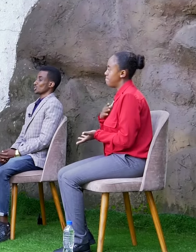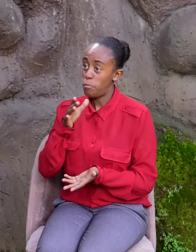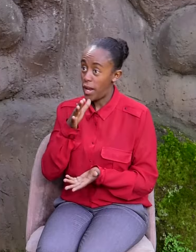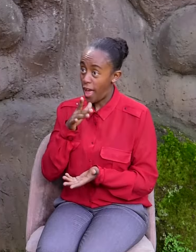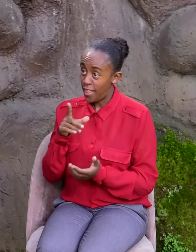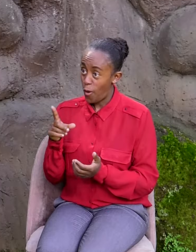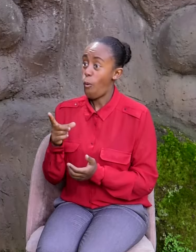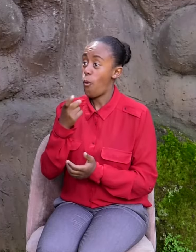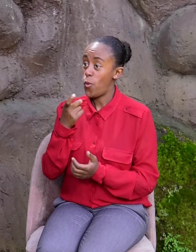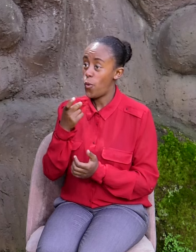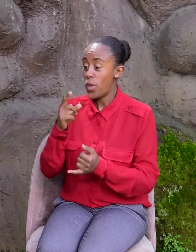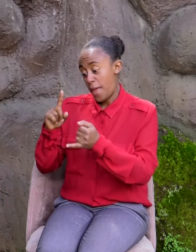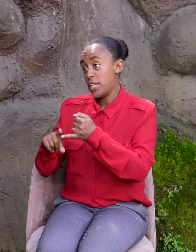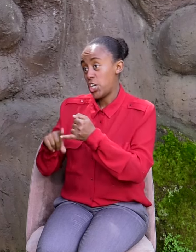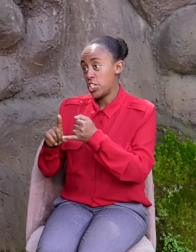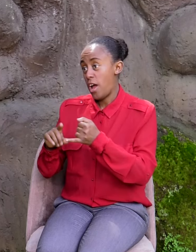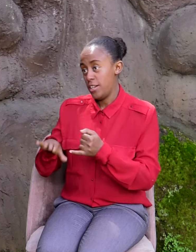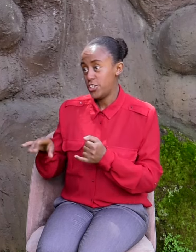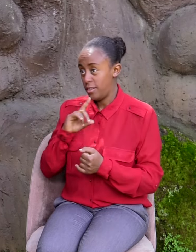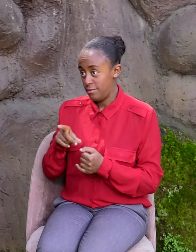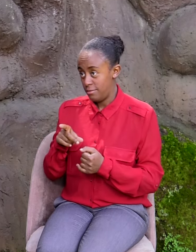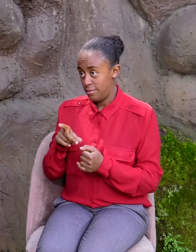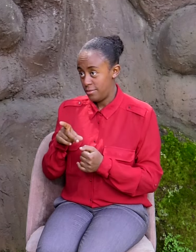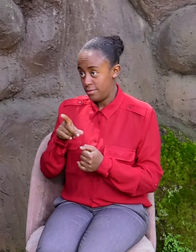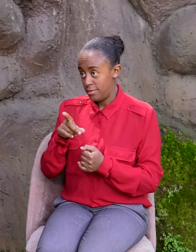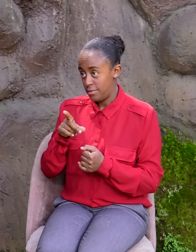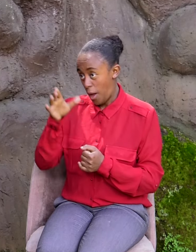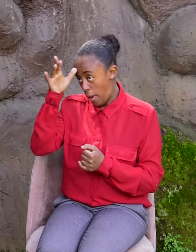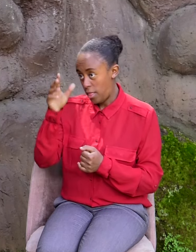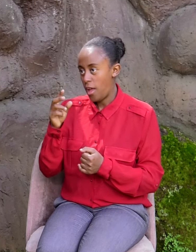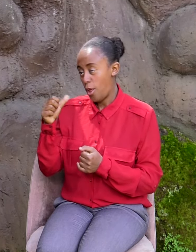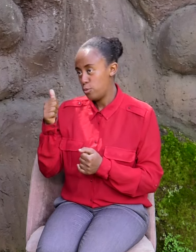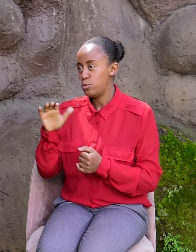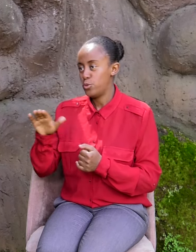በእናቴ ከሆነ የመጨረሻ ልጅ ነኝ። አባቴ ሌሎች ልጆች አሉት።